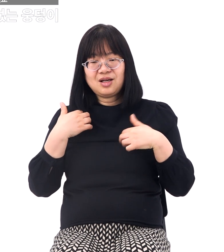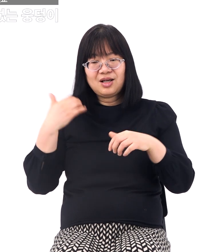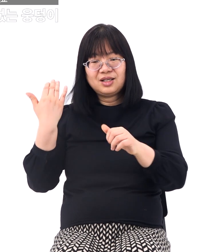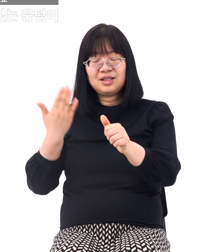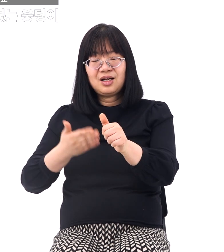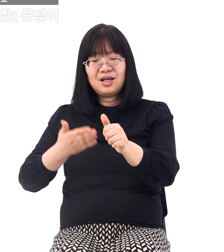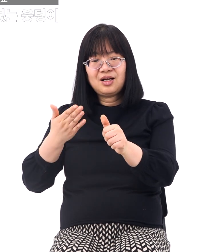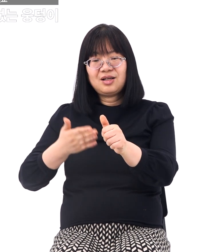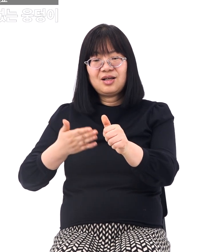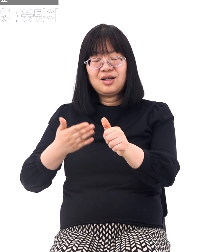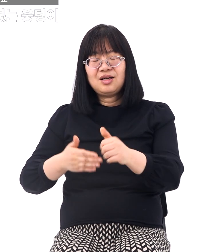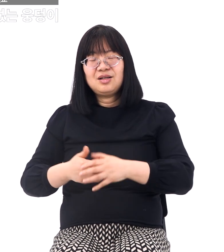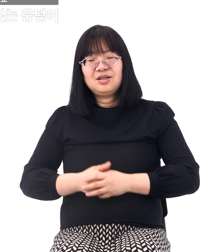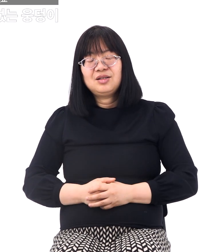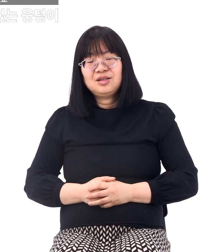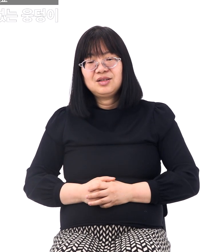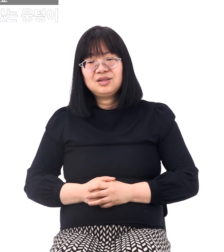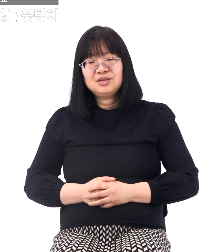기뻐하라